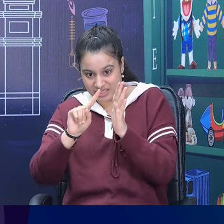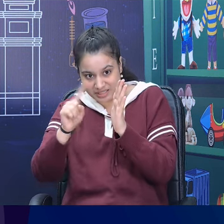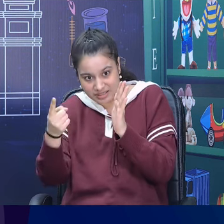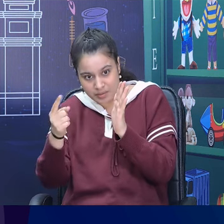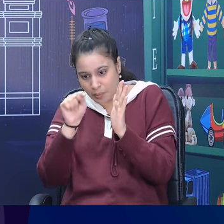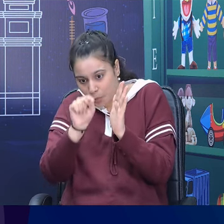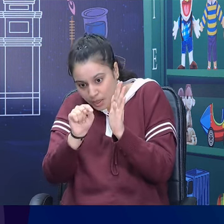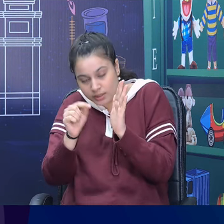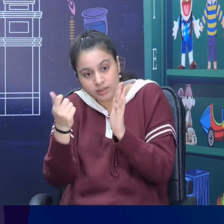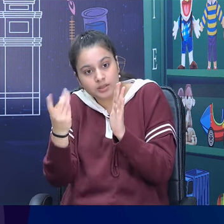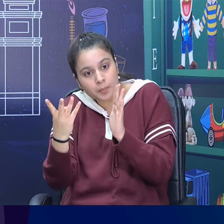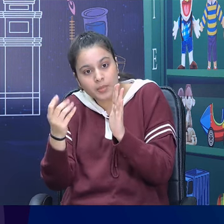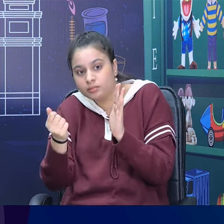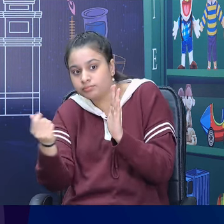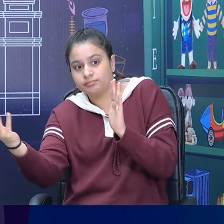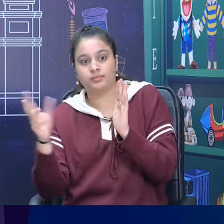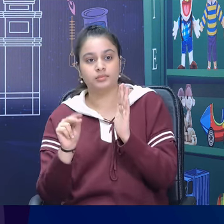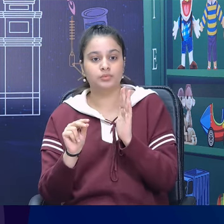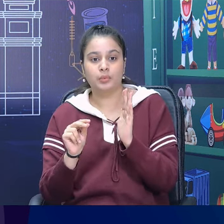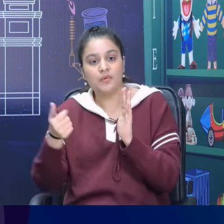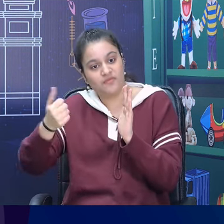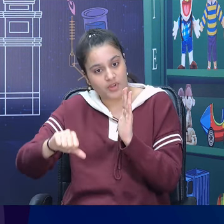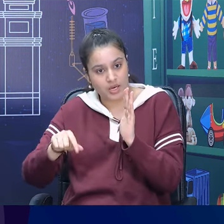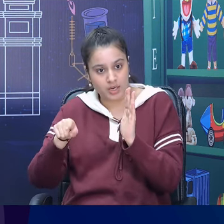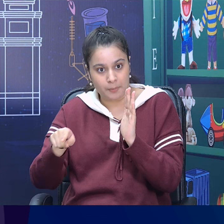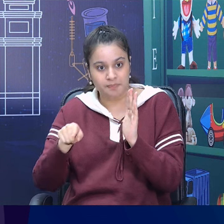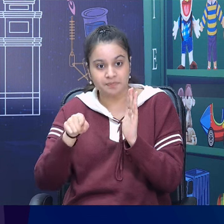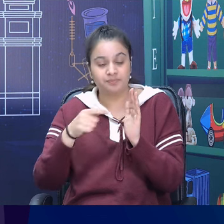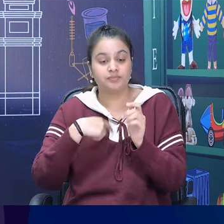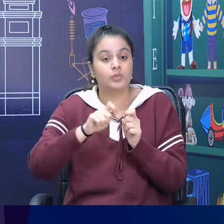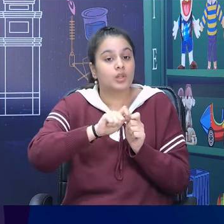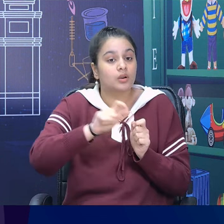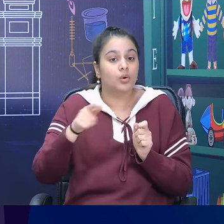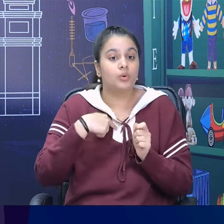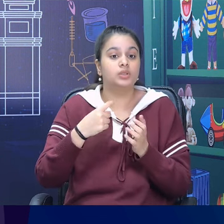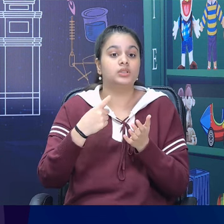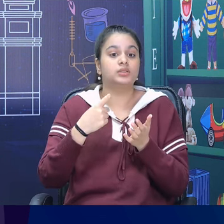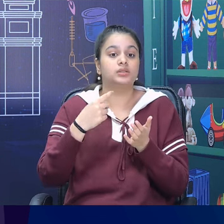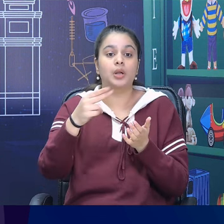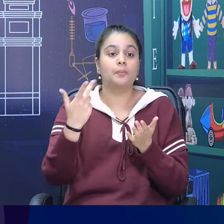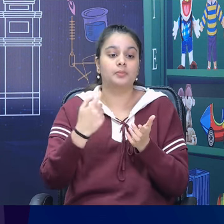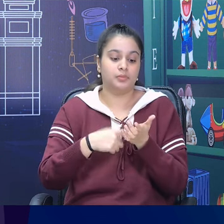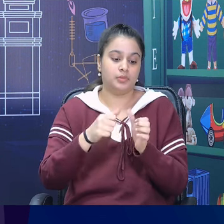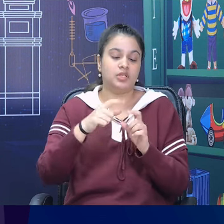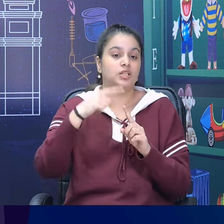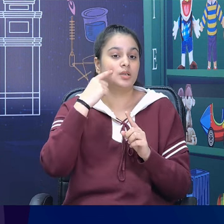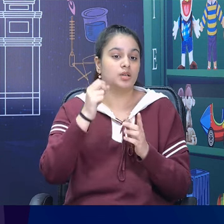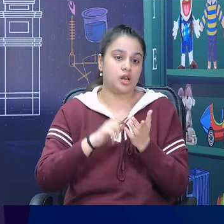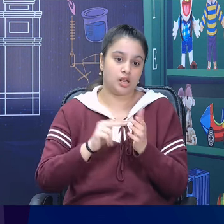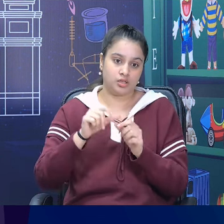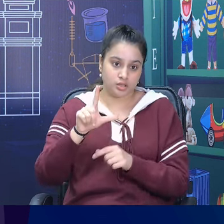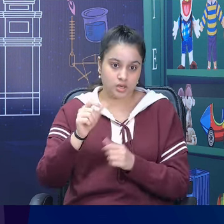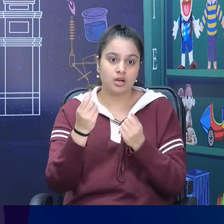एक्सपेंशन टर्मिनेट डेसिमल्स में आता है व नंबर ऑलवेज रेशनल नंबर कहलाते हैं जैसे 1/2 को हमने देखा या हमने एक और